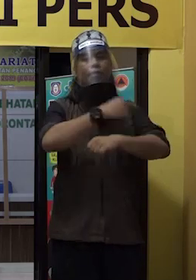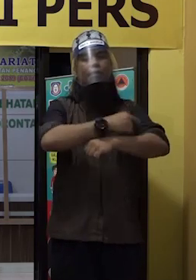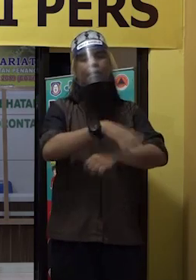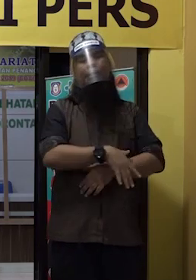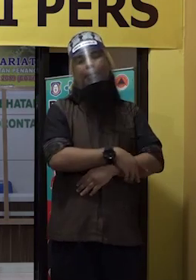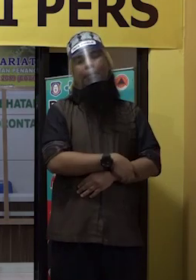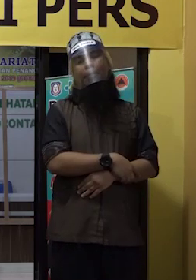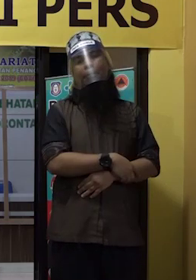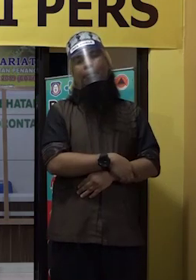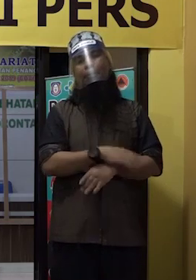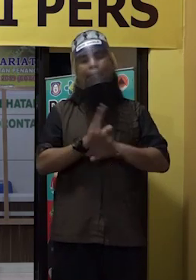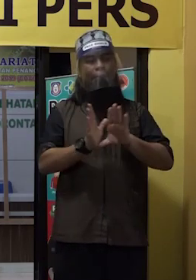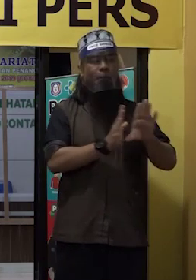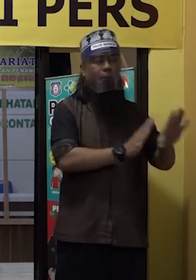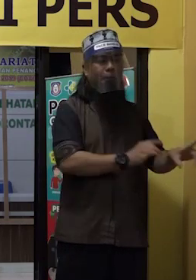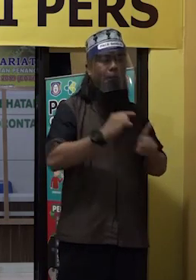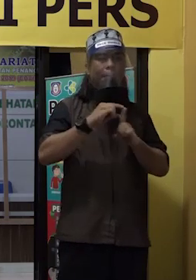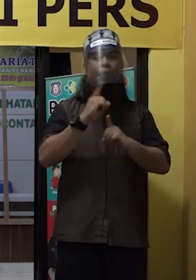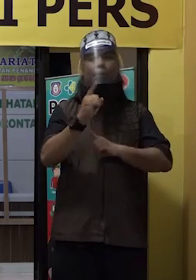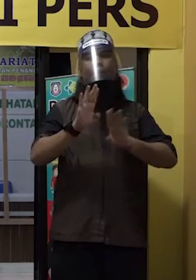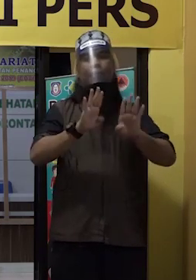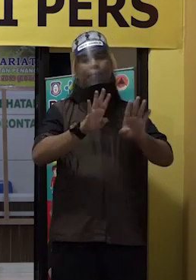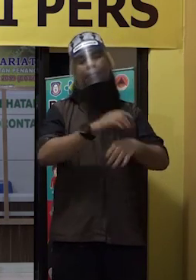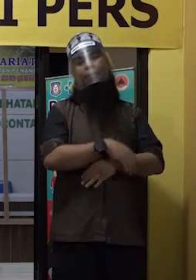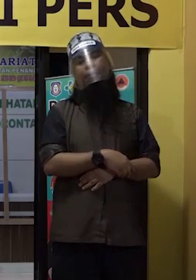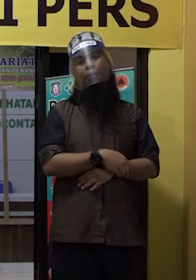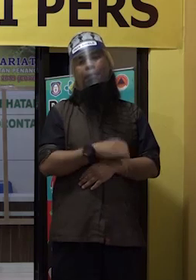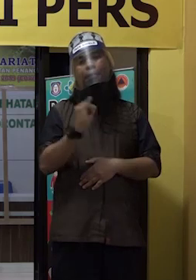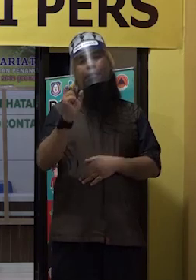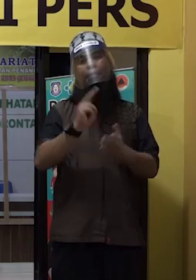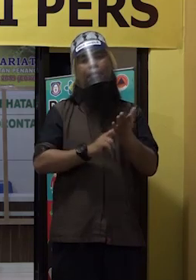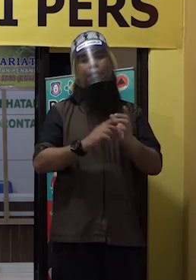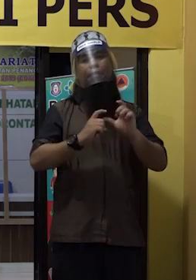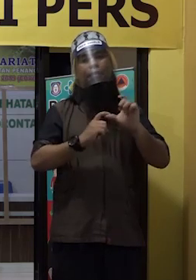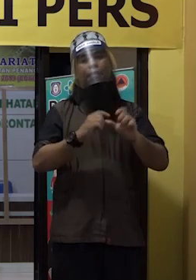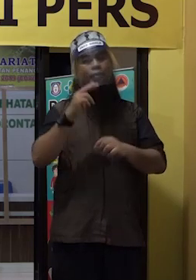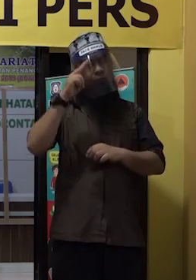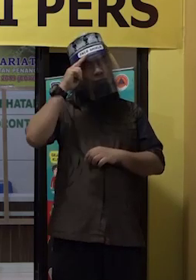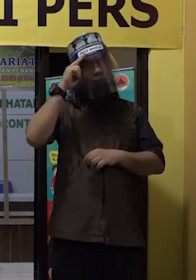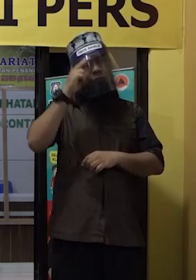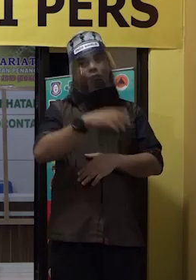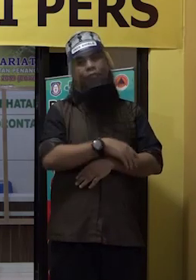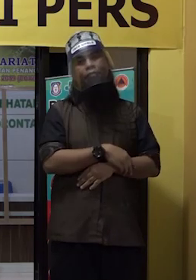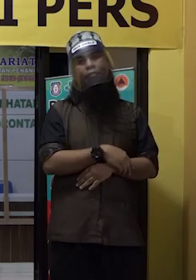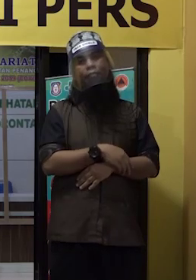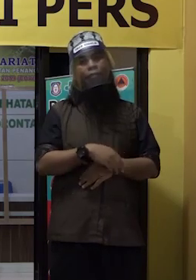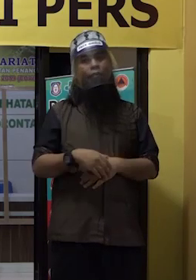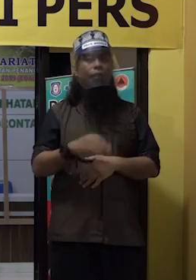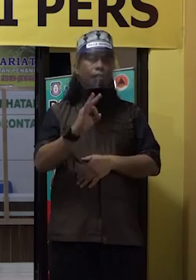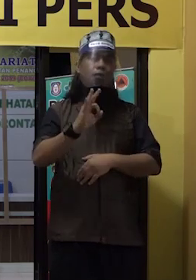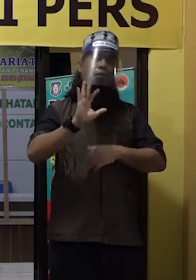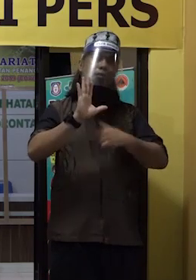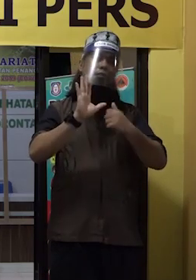yang sembuh berikutnya adalah pasien 188 IMS, laki-laki 37